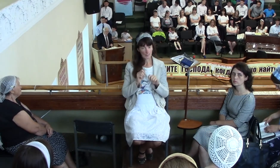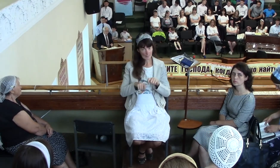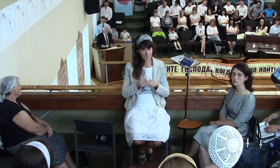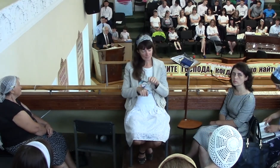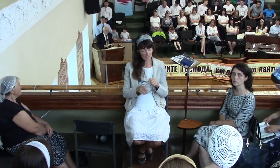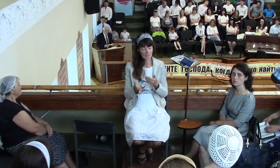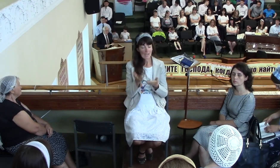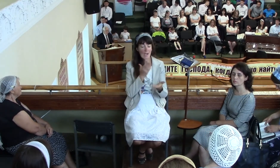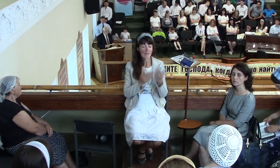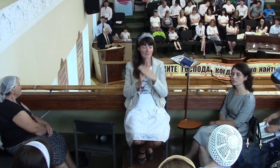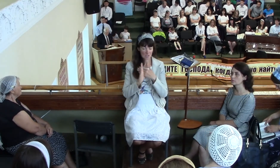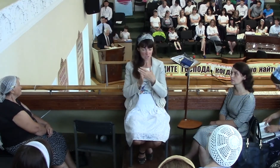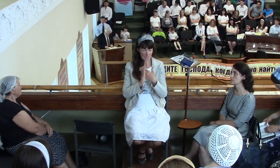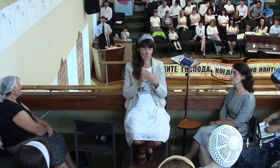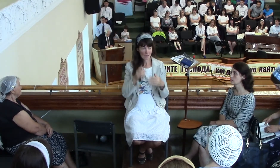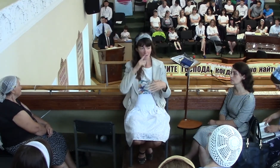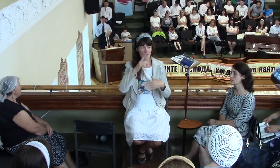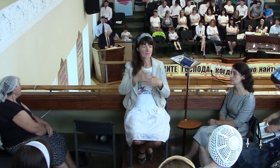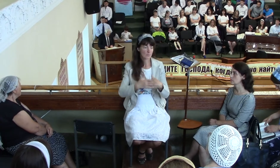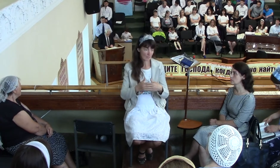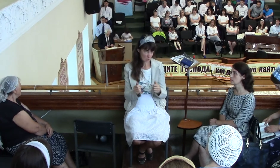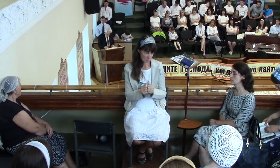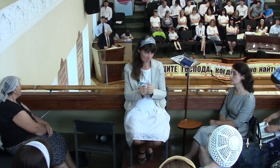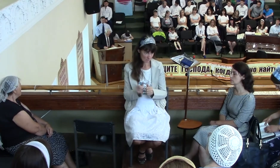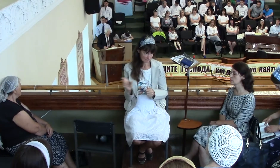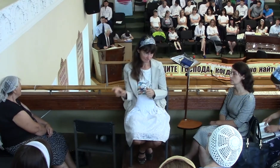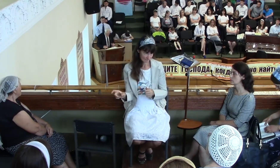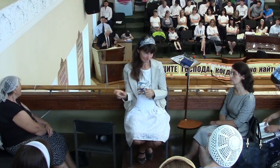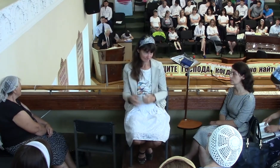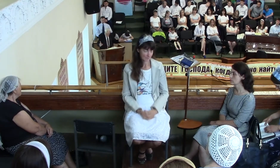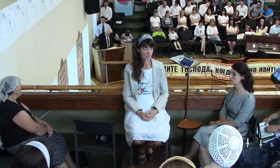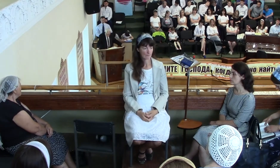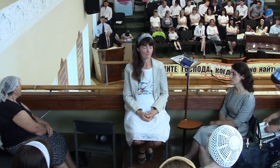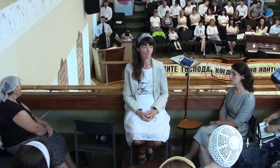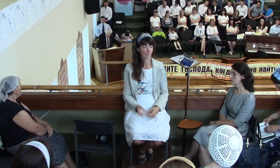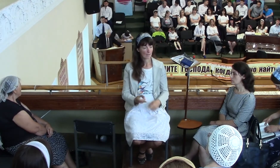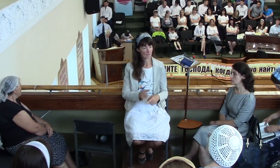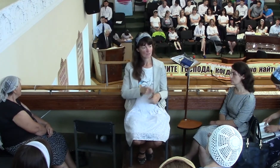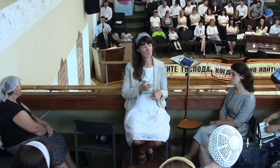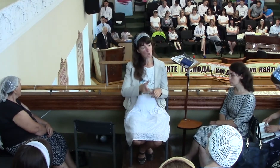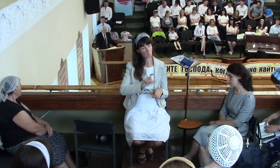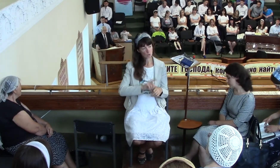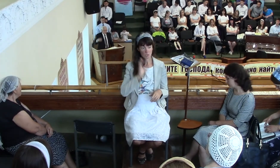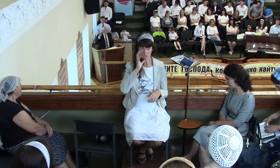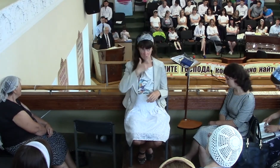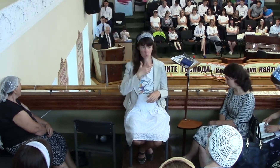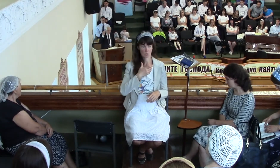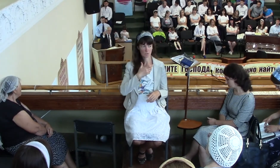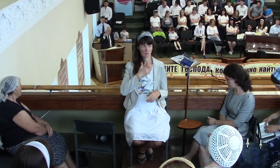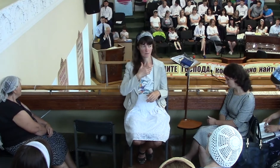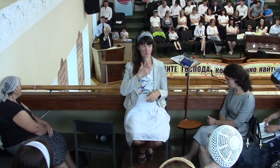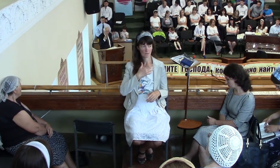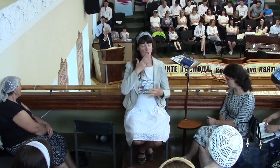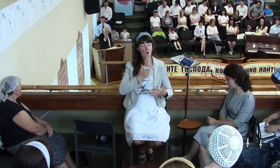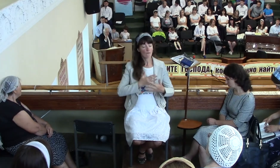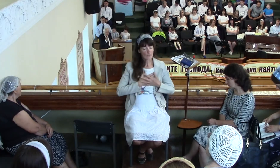отношения с ближними. Это очень серьезная сфера. Там же Матфея 22:39 мы читали, возьми